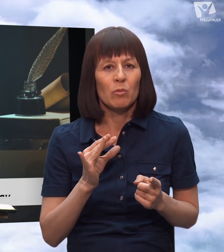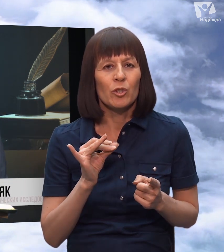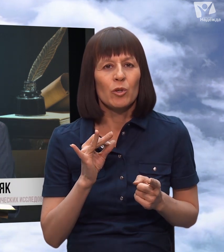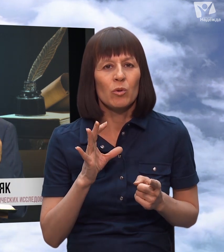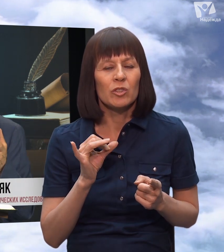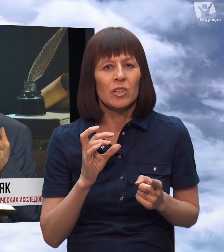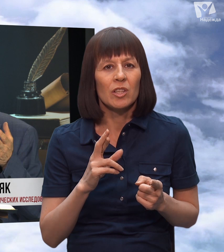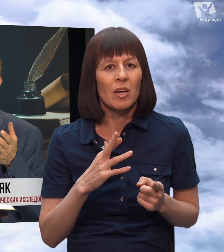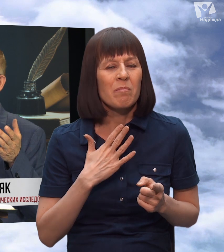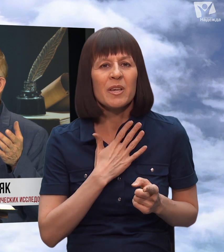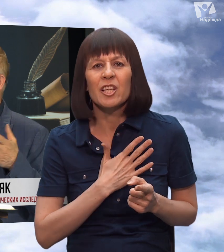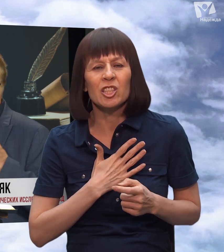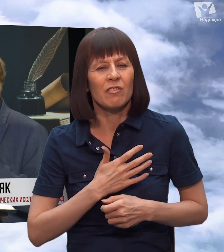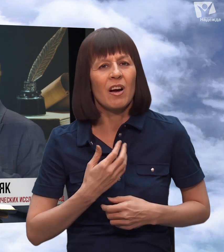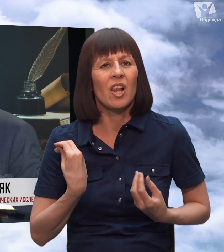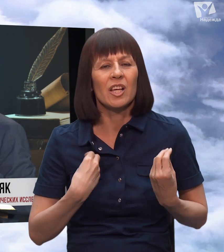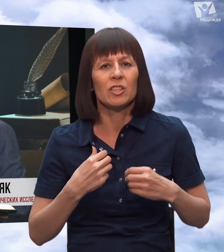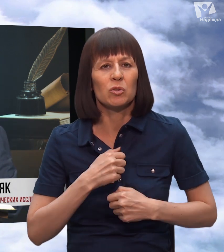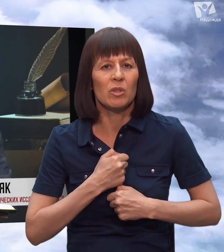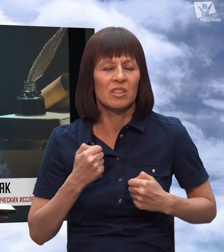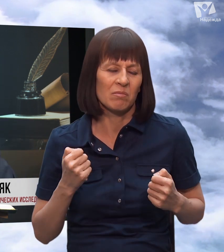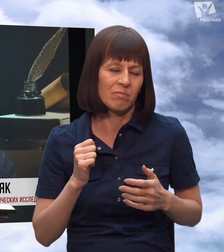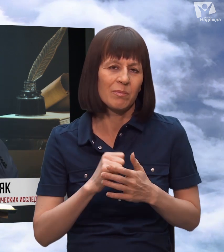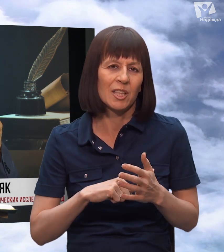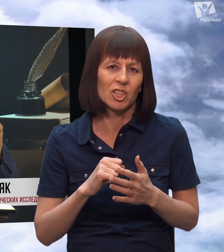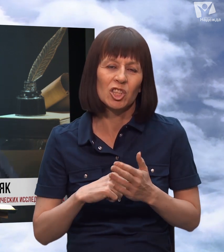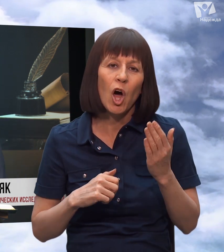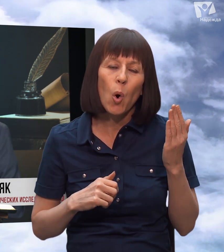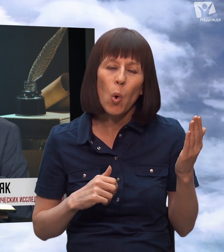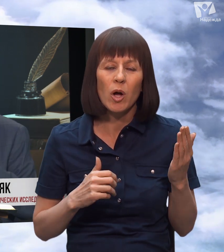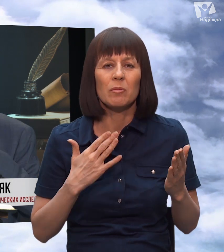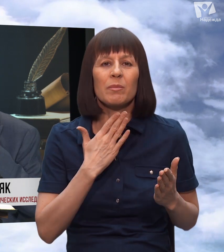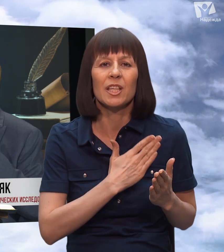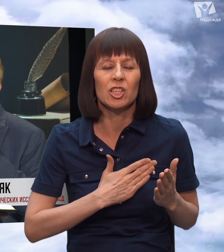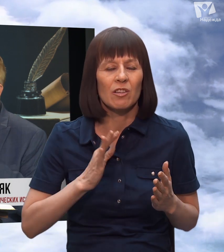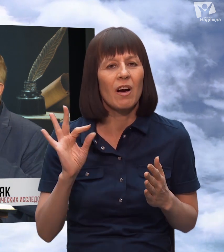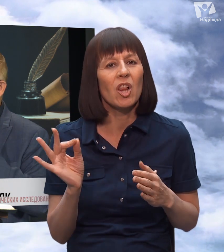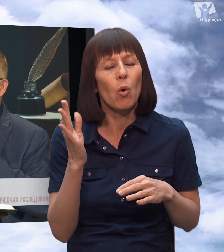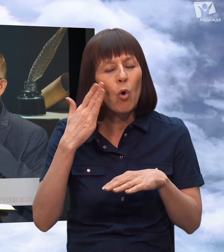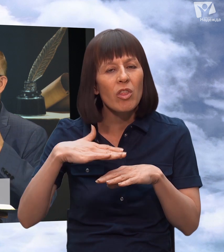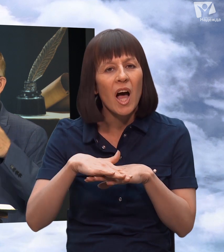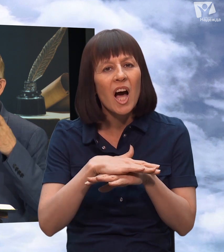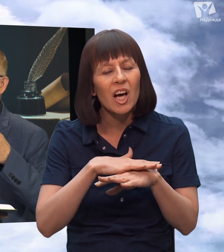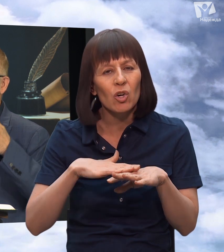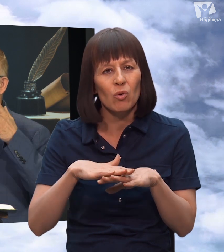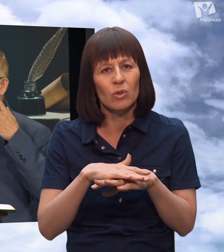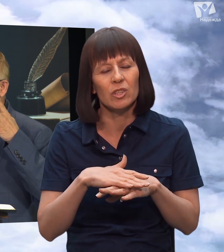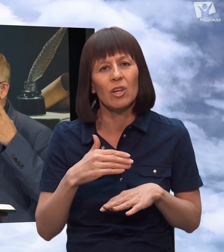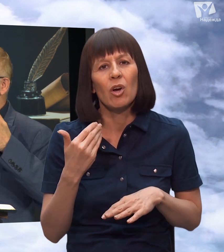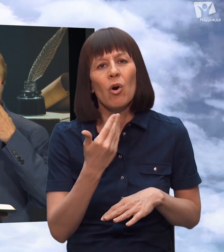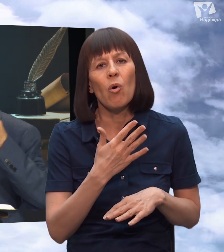поведение говорит о том что он собственно не о себе переживаем а переживает о народе это говорит о том что он был